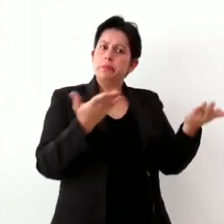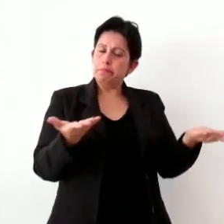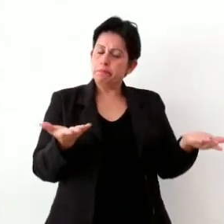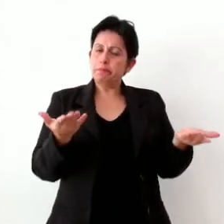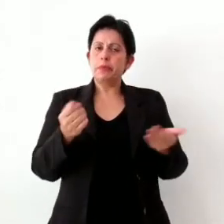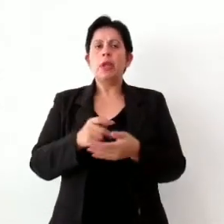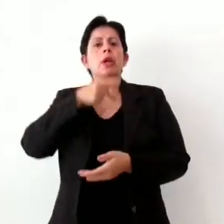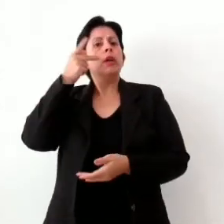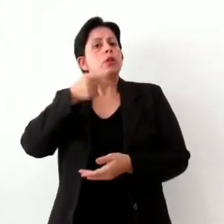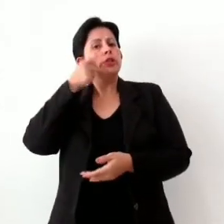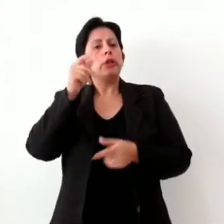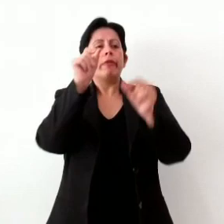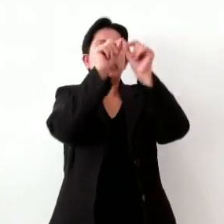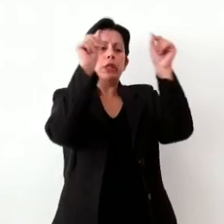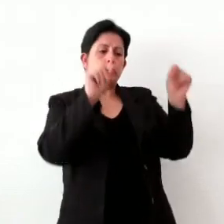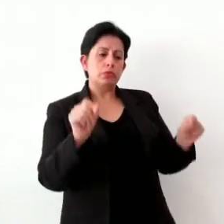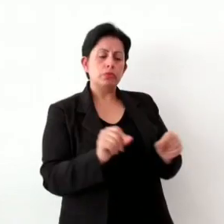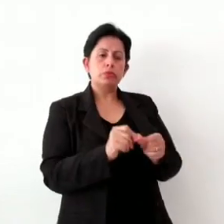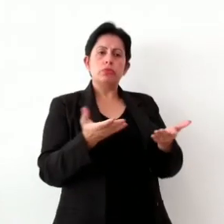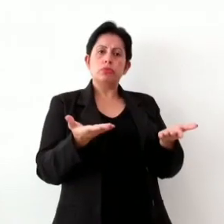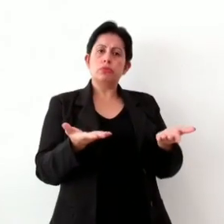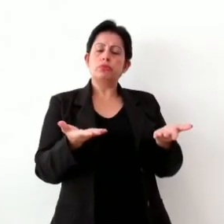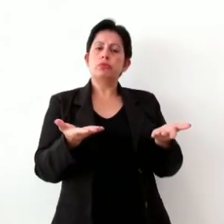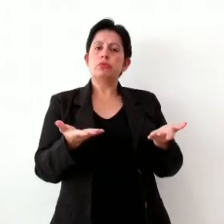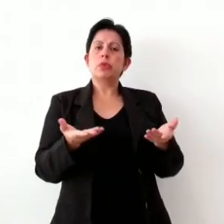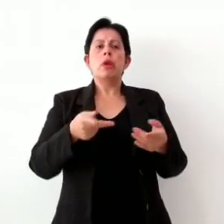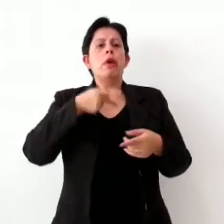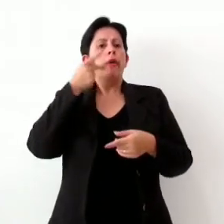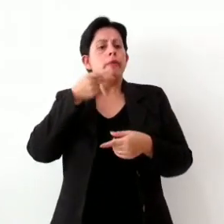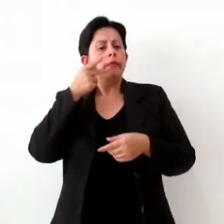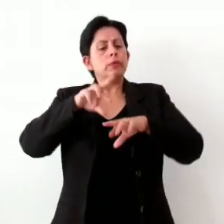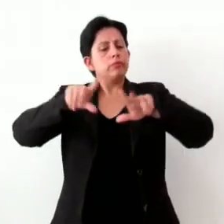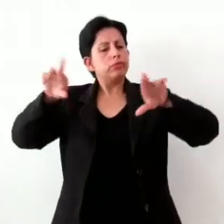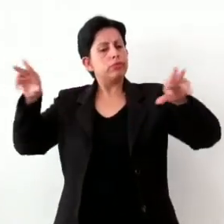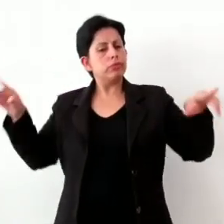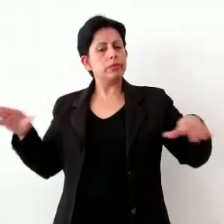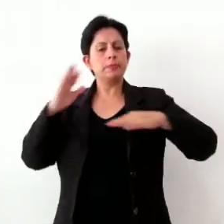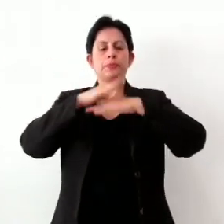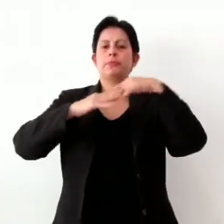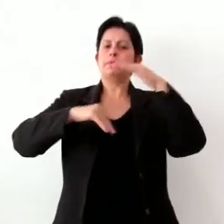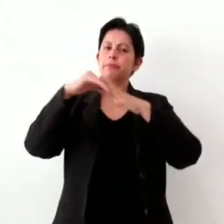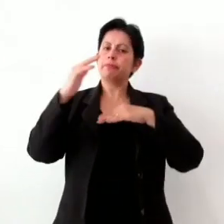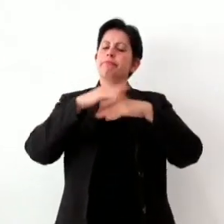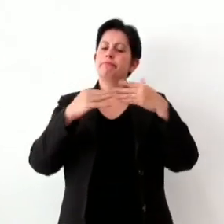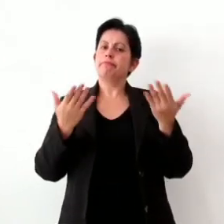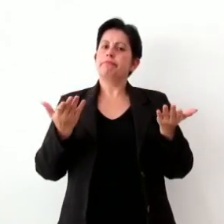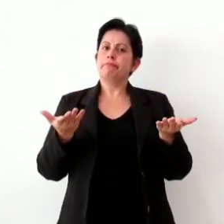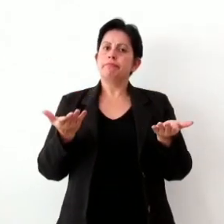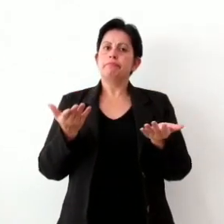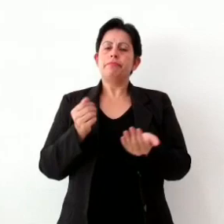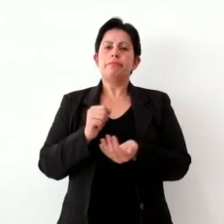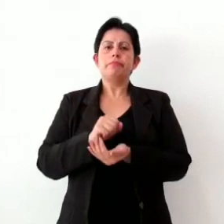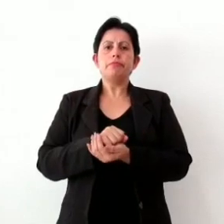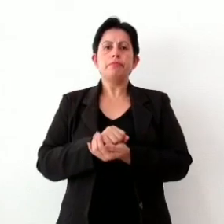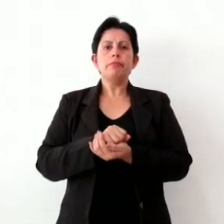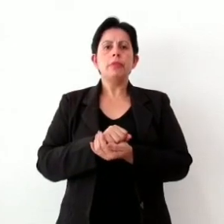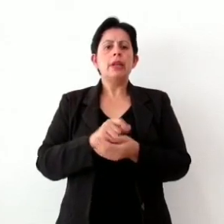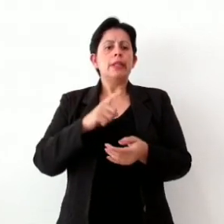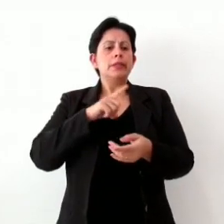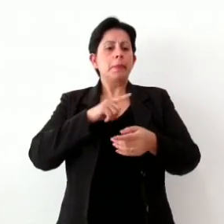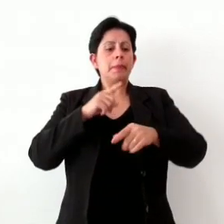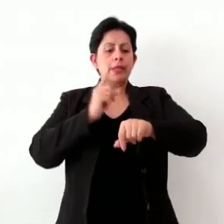a gente está falando, a escultura, a gente está falando de uma pluralidade de práticas, né? E que